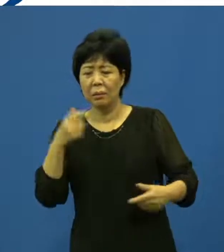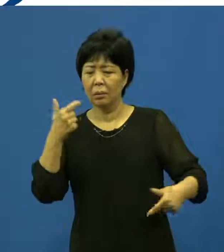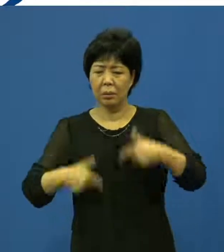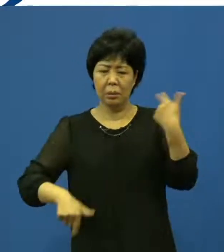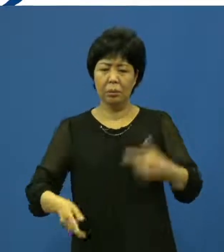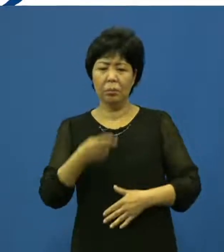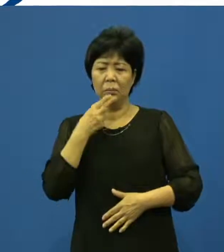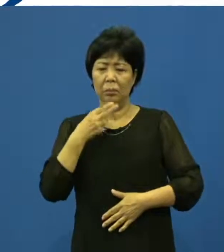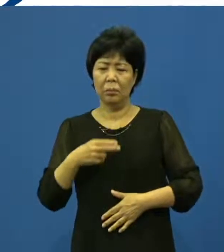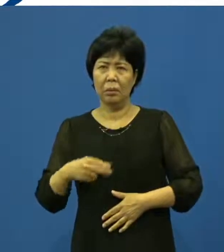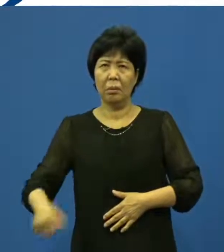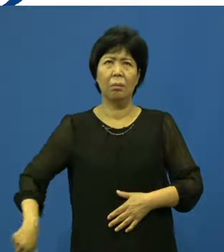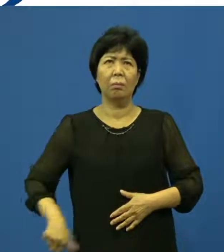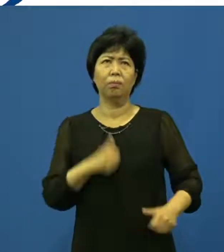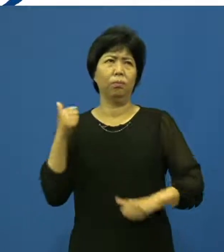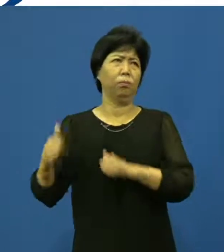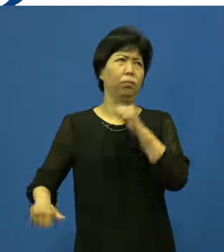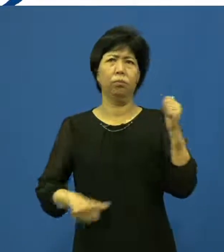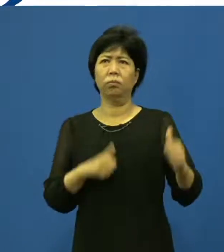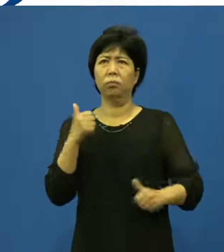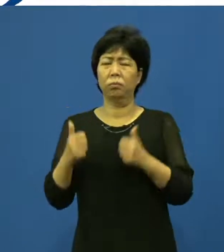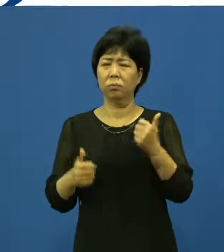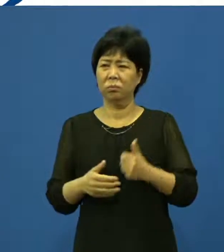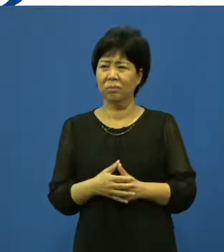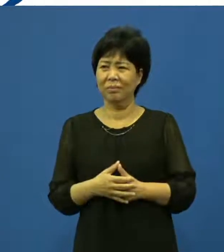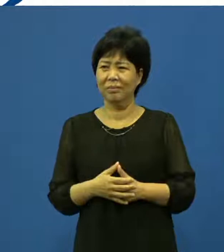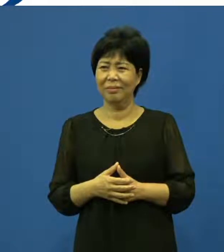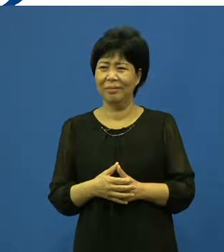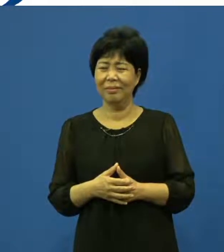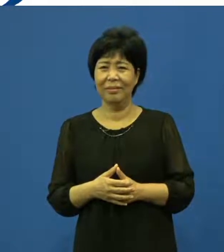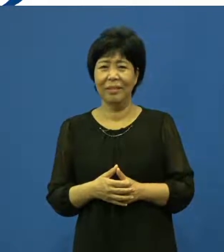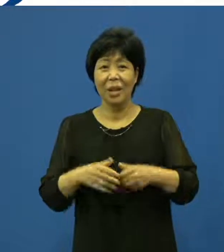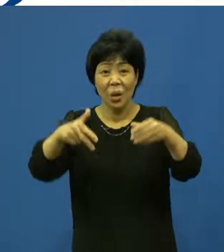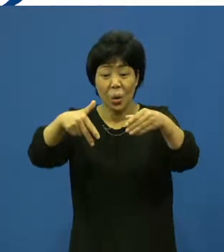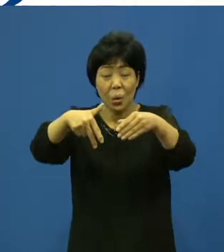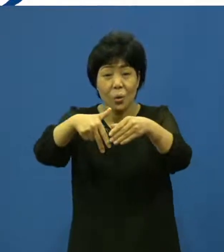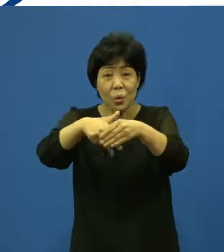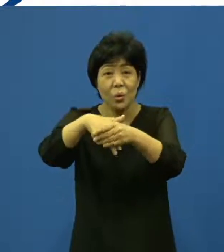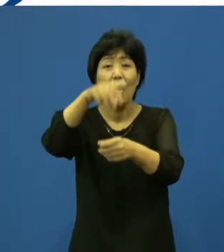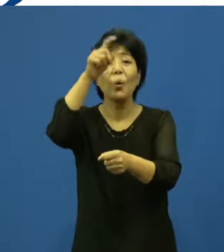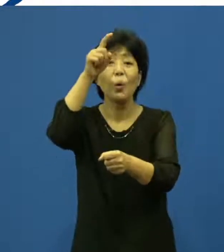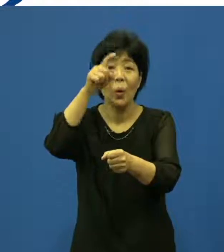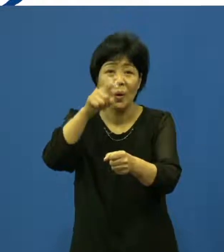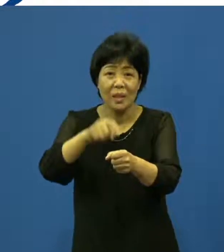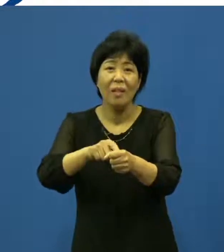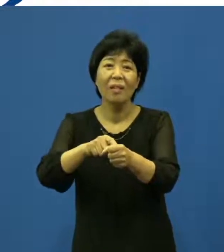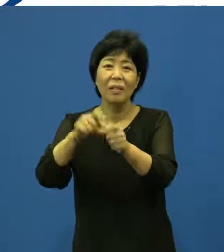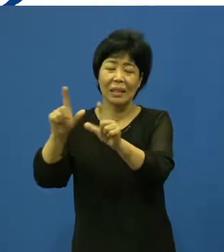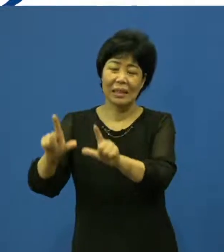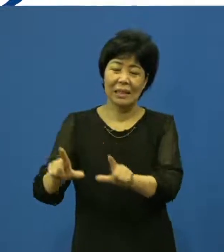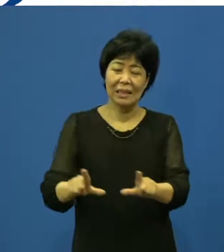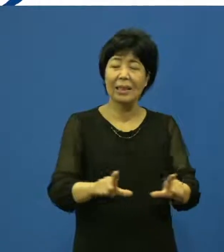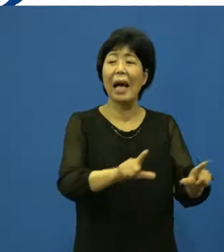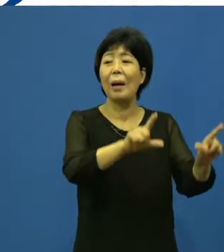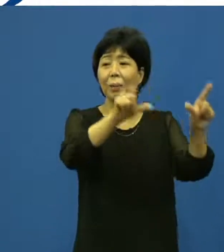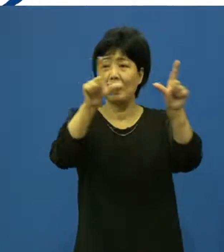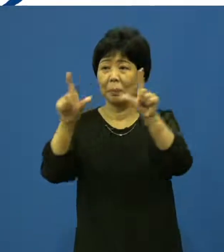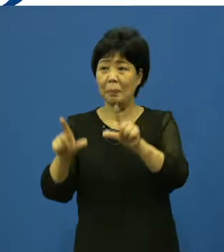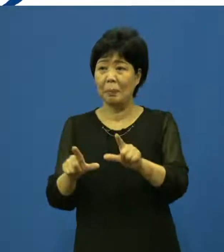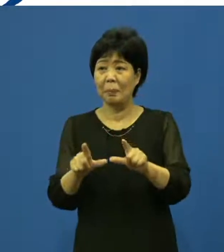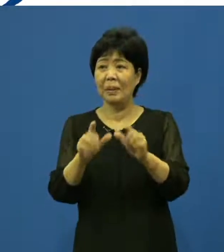나 있습니다. 여러분, 주로 종교적이고 도덕적인 사람일수록 화를 잘 냅니다.